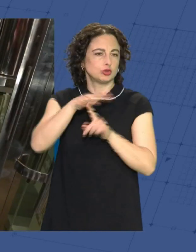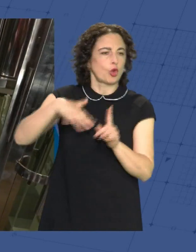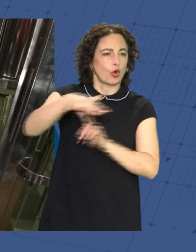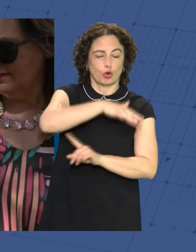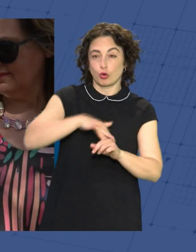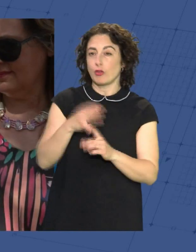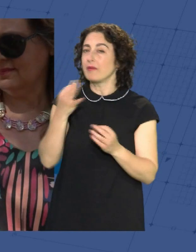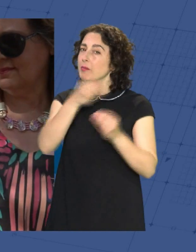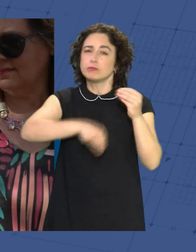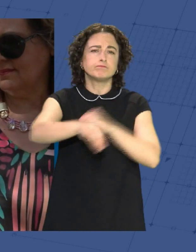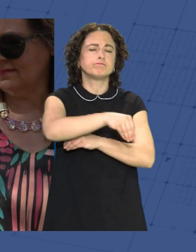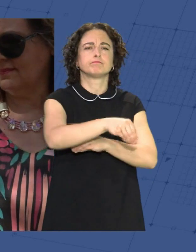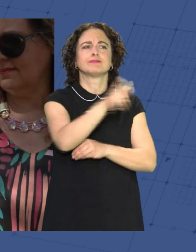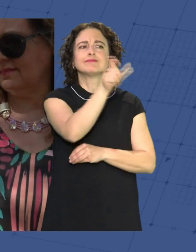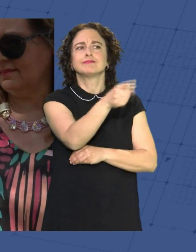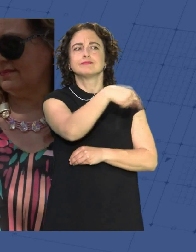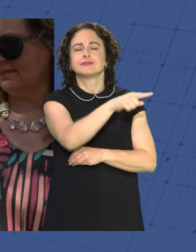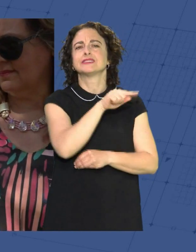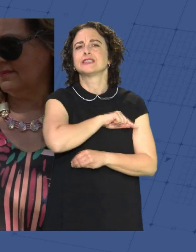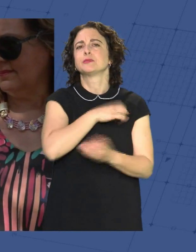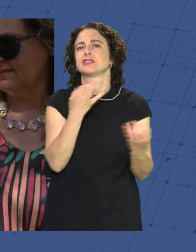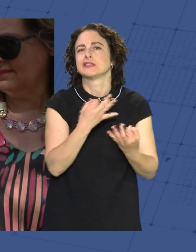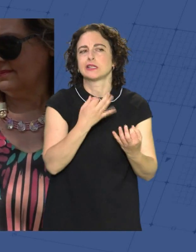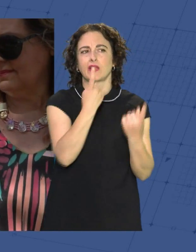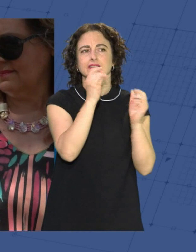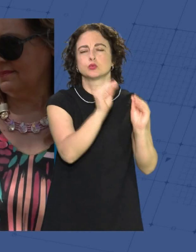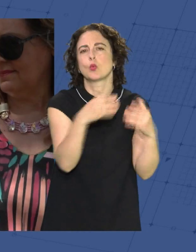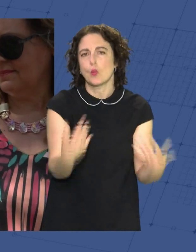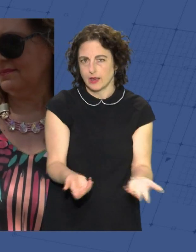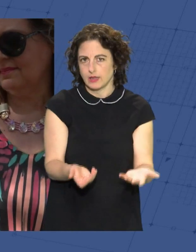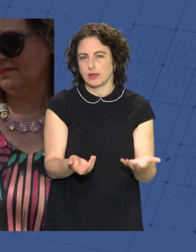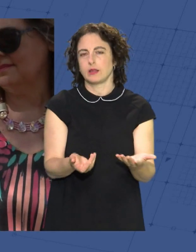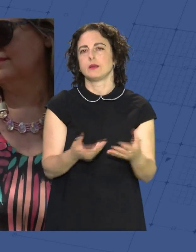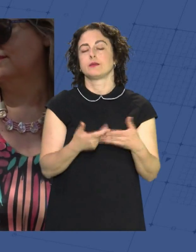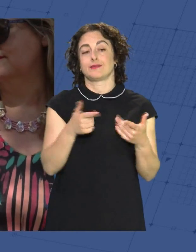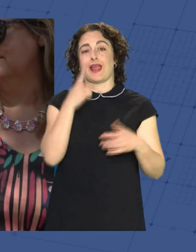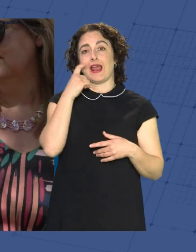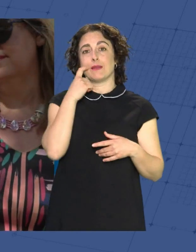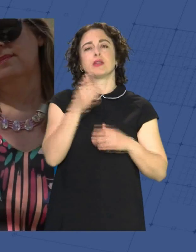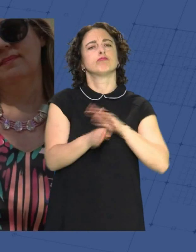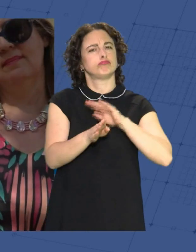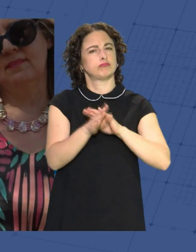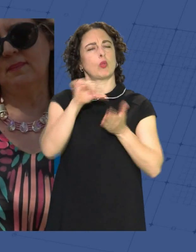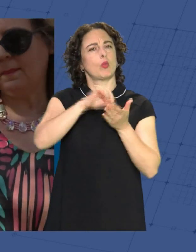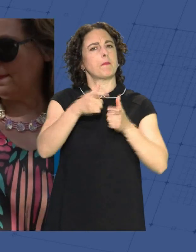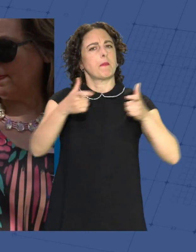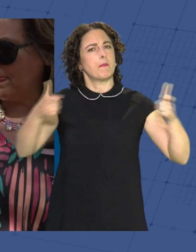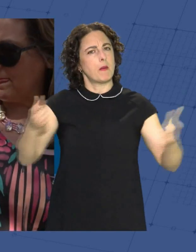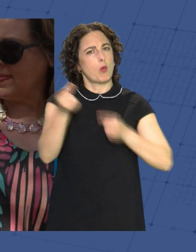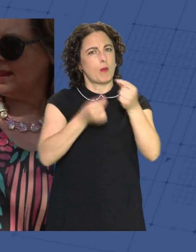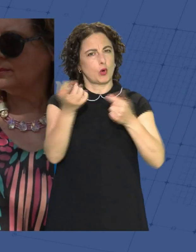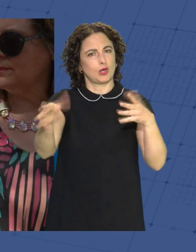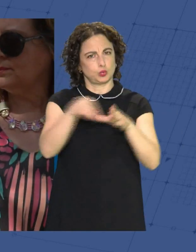de los demás para ver qué es lo que sienten y saber qué es lo que necesitan. Queremos que Almería siga siendo una ciudad cada vez más